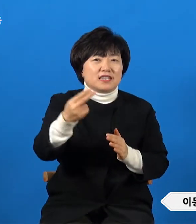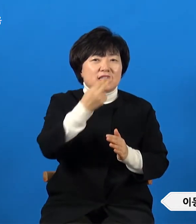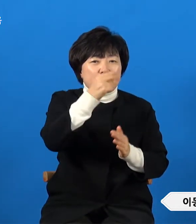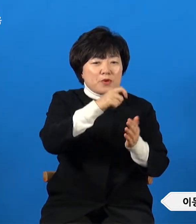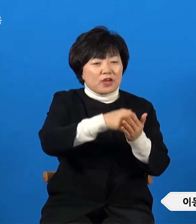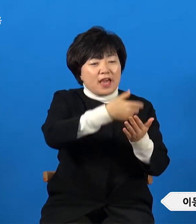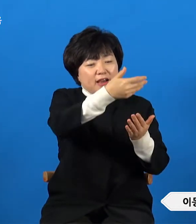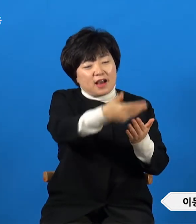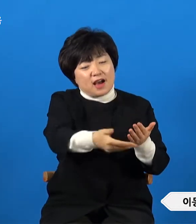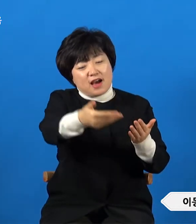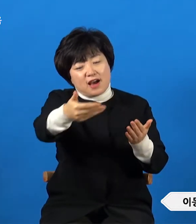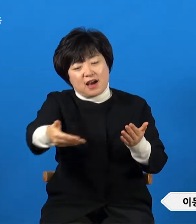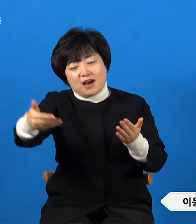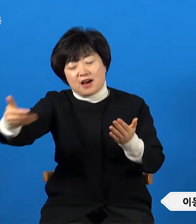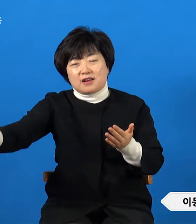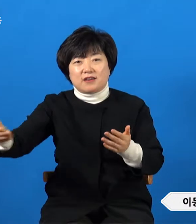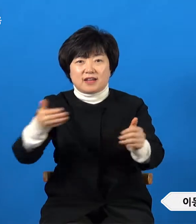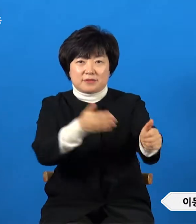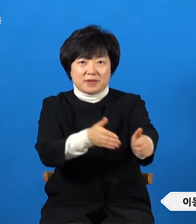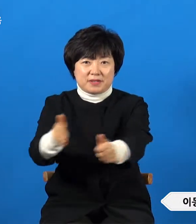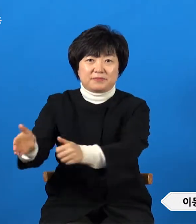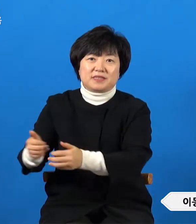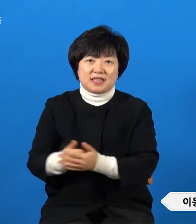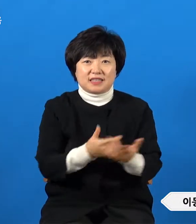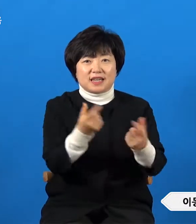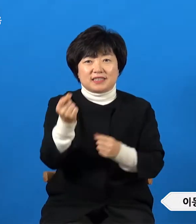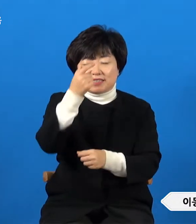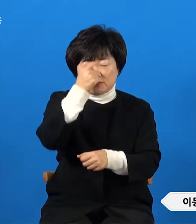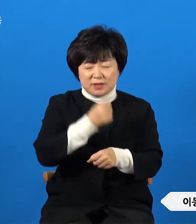주의 이름으로 축원합니다. 기도하시겠습니다.